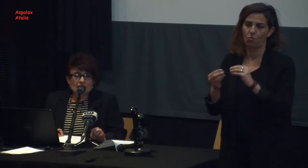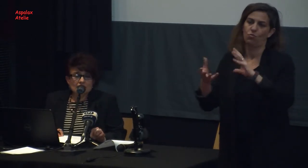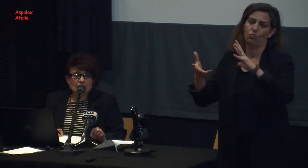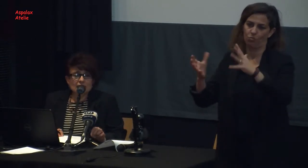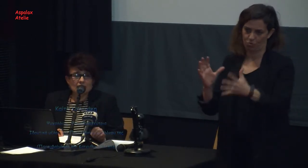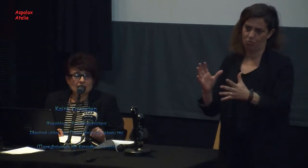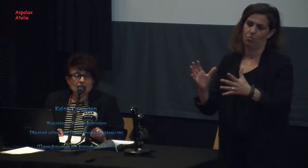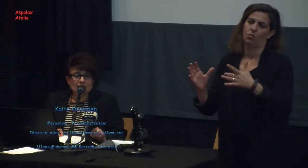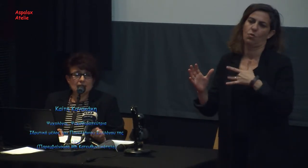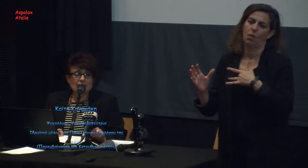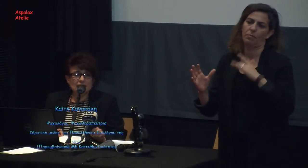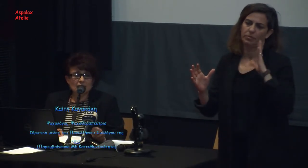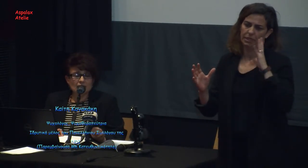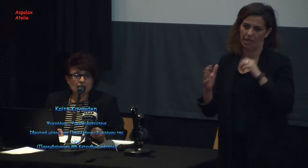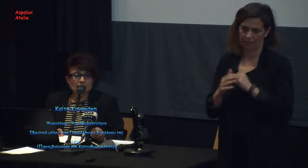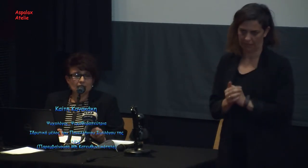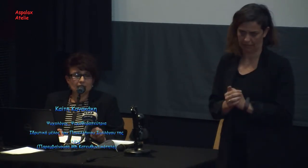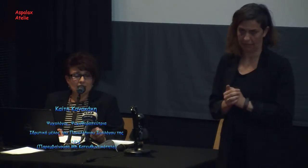δουλεύοντας